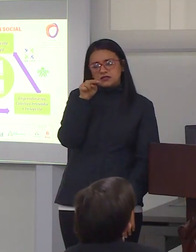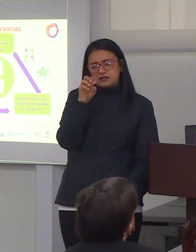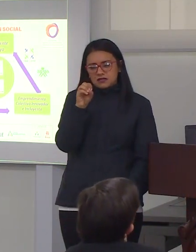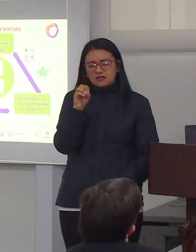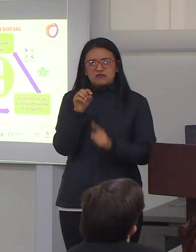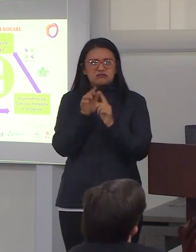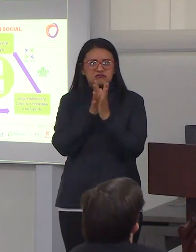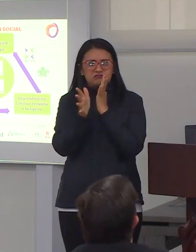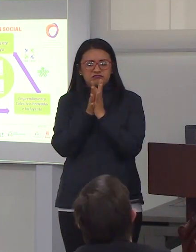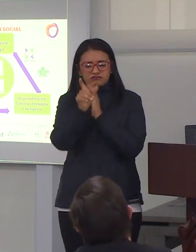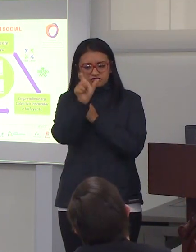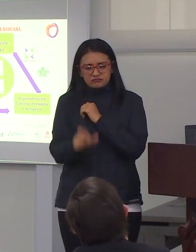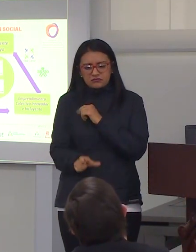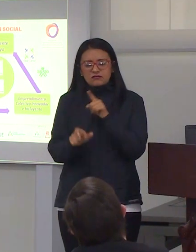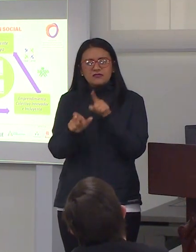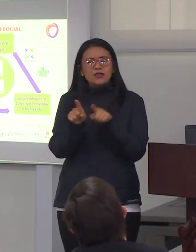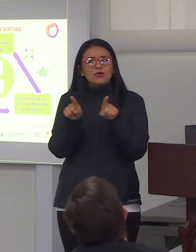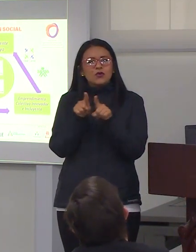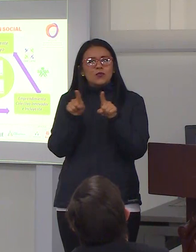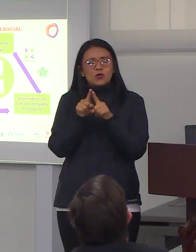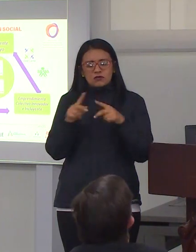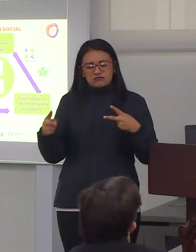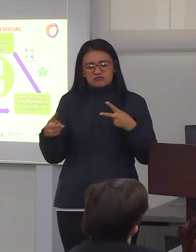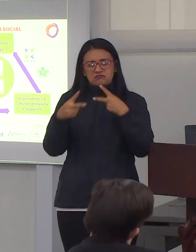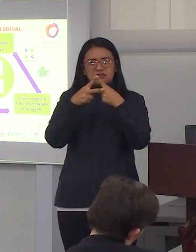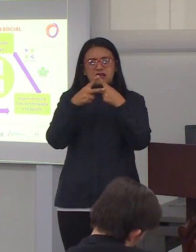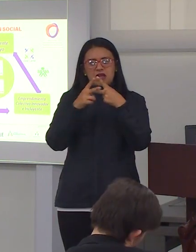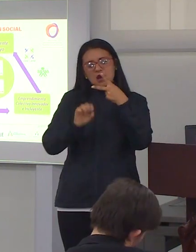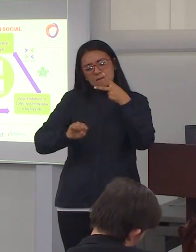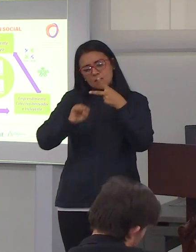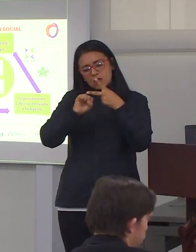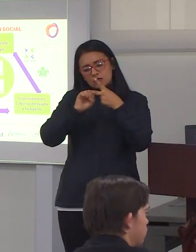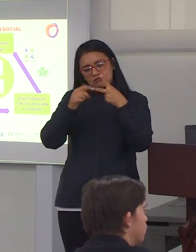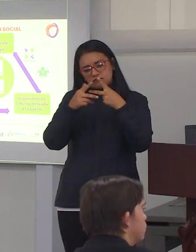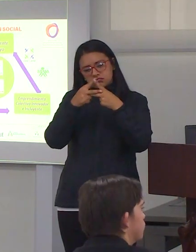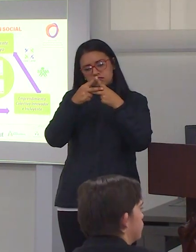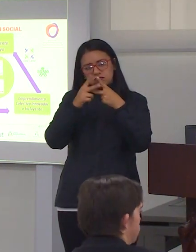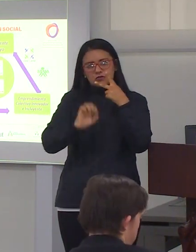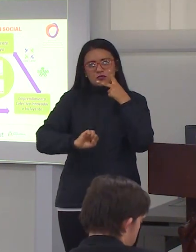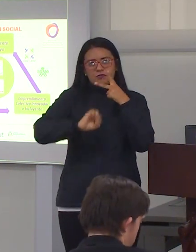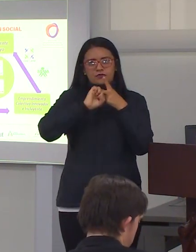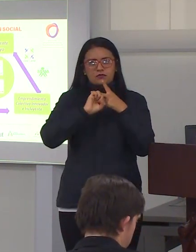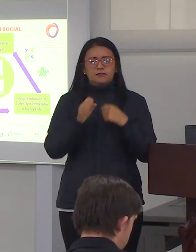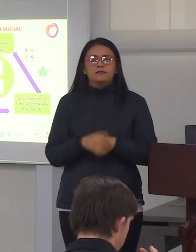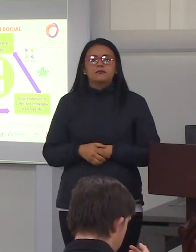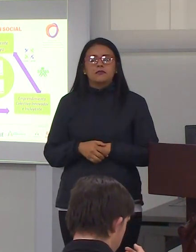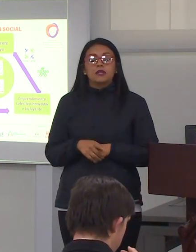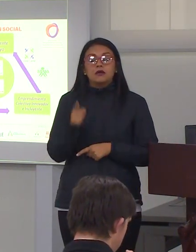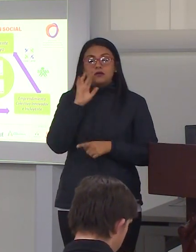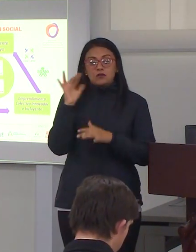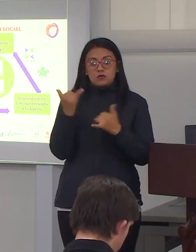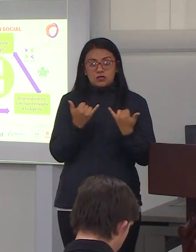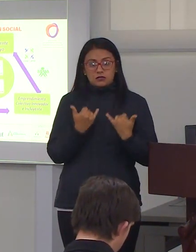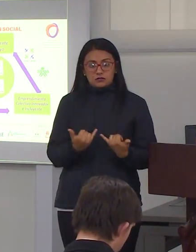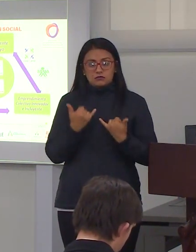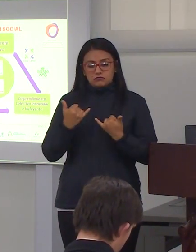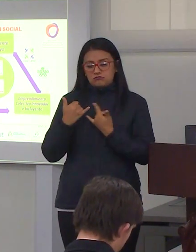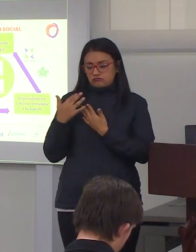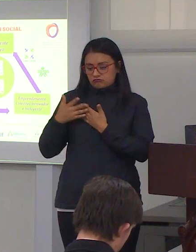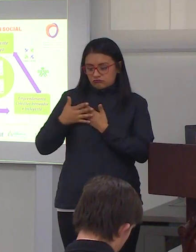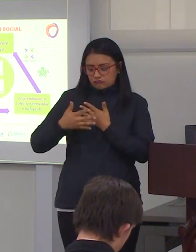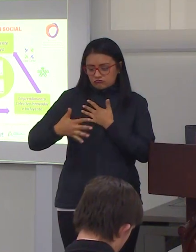esa pirámide de apoyos donde todos nos debemos sostener. Entonces estamos con una